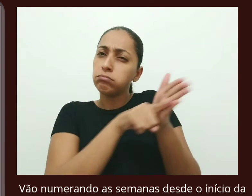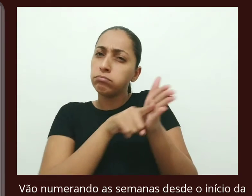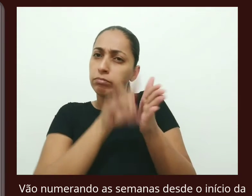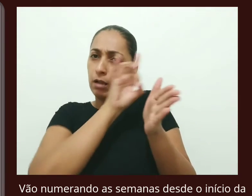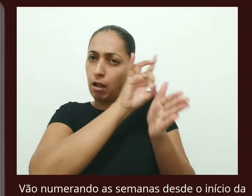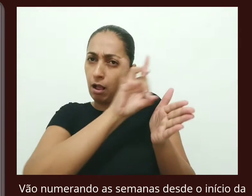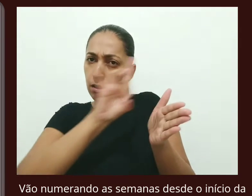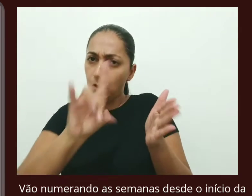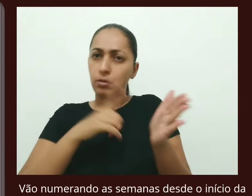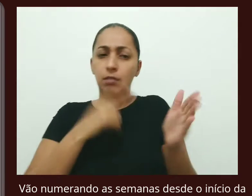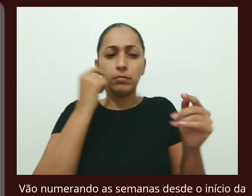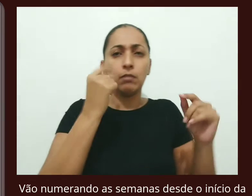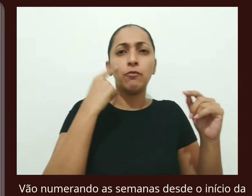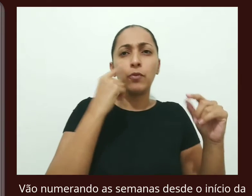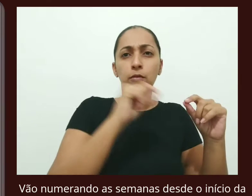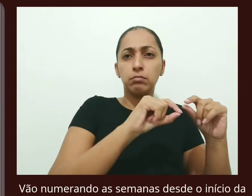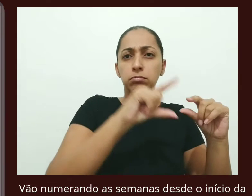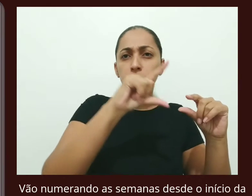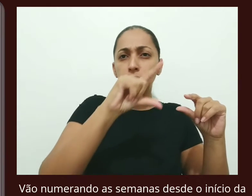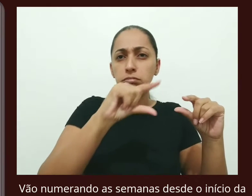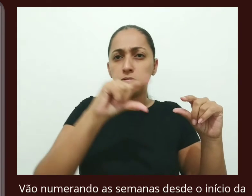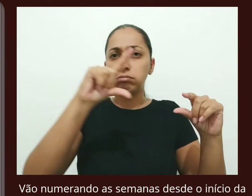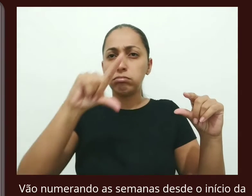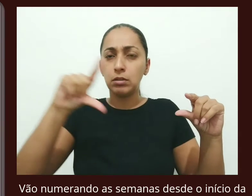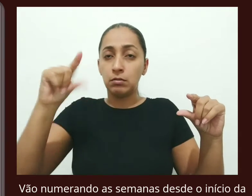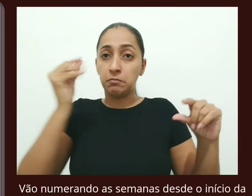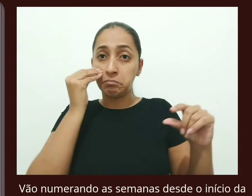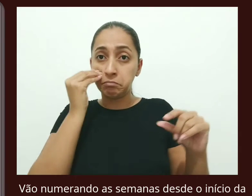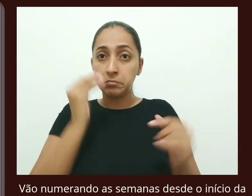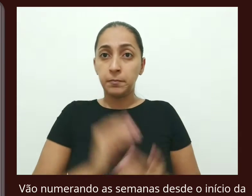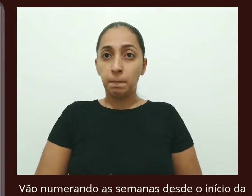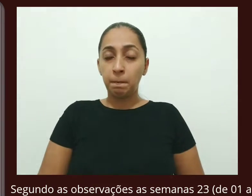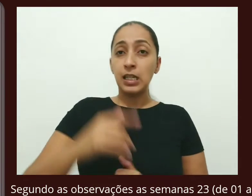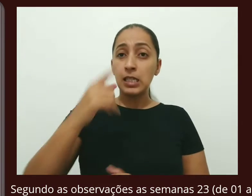Eles observam e analisam os dados de cada semana.